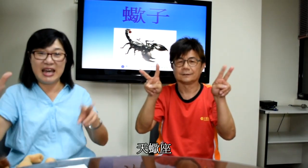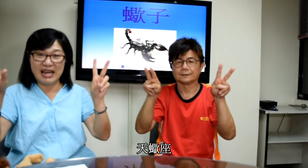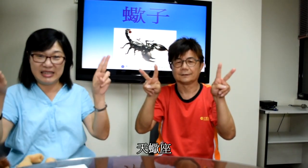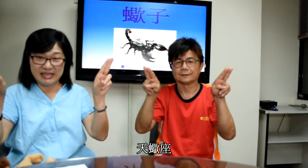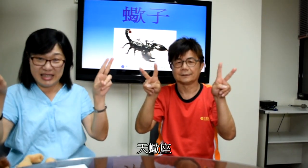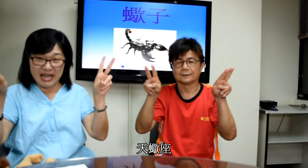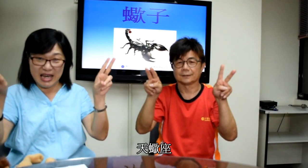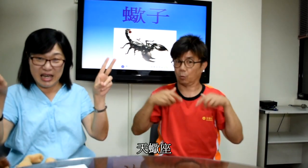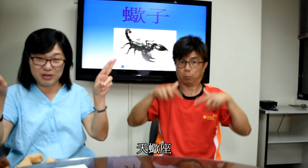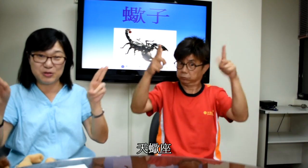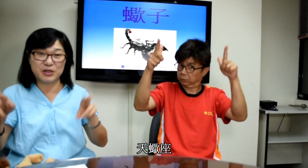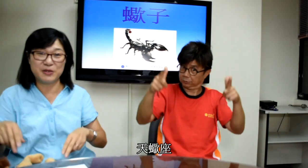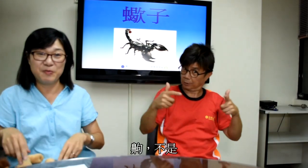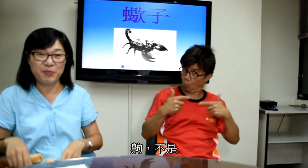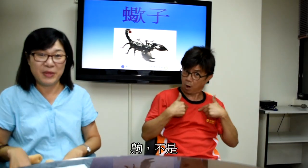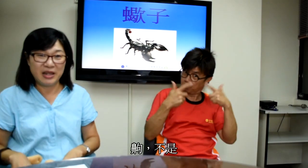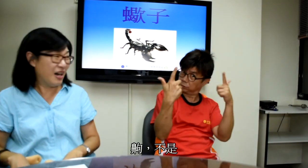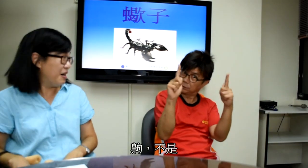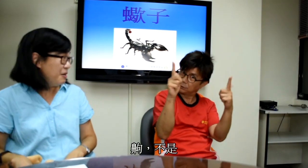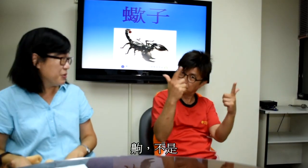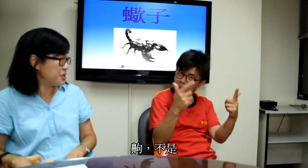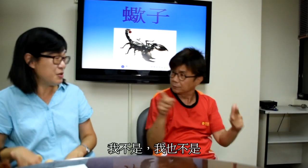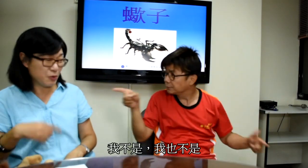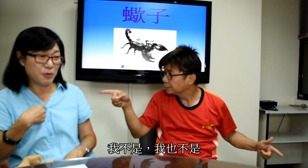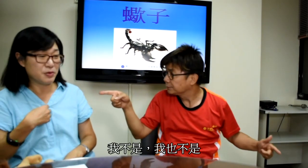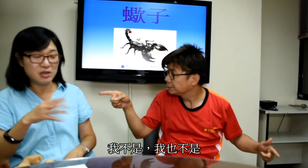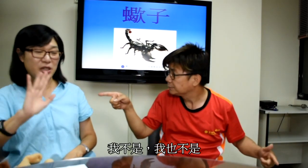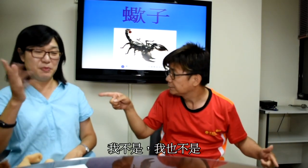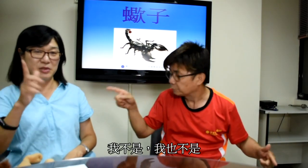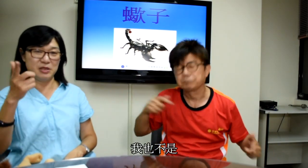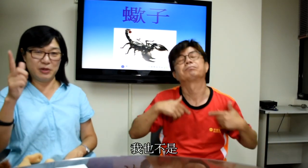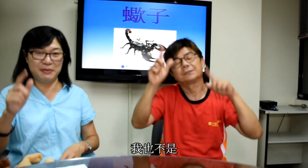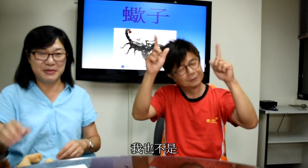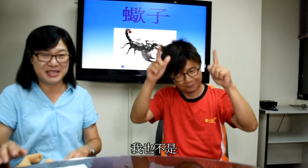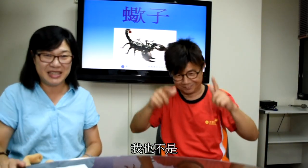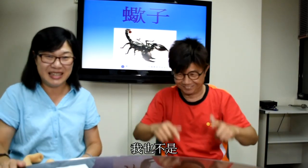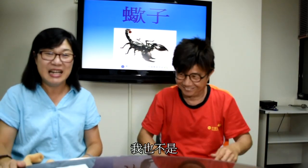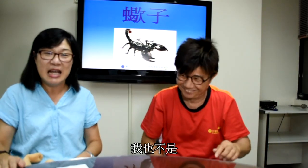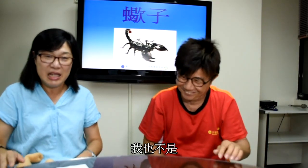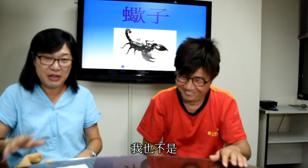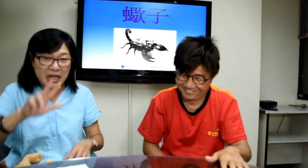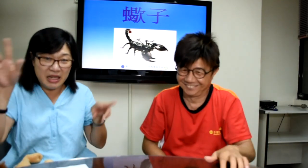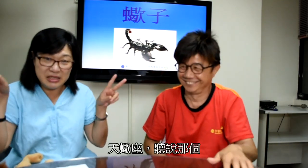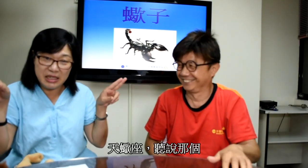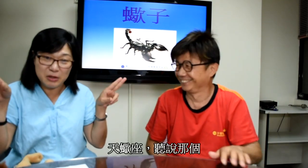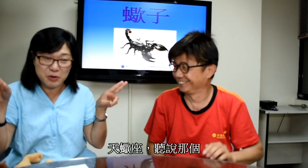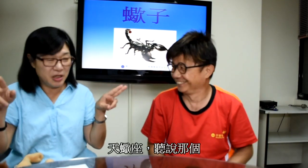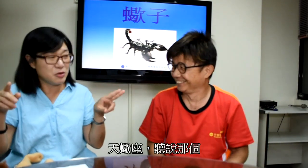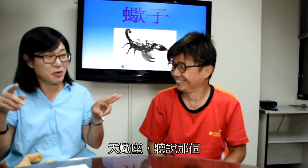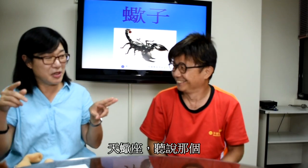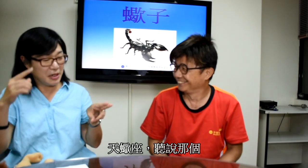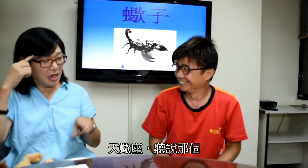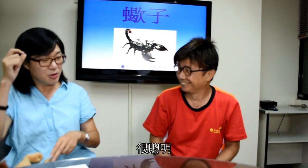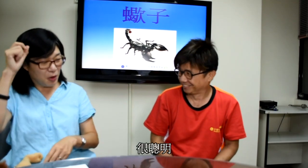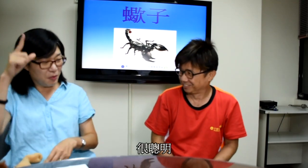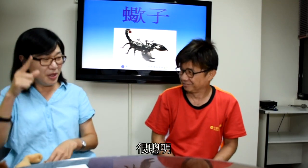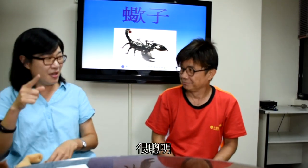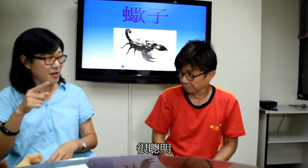天蝎座，好、哦，不是，我不是，我也不是，天蝎座听说那个很聪明，会